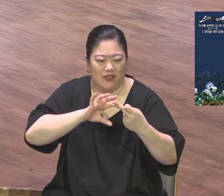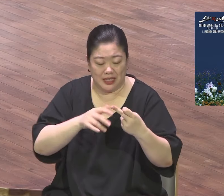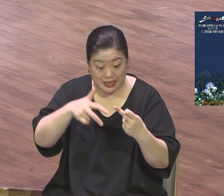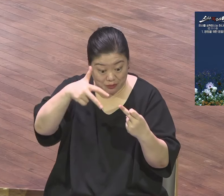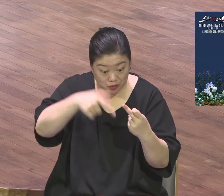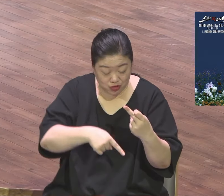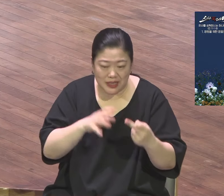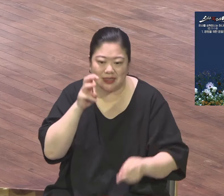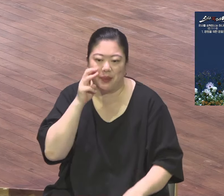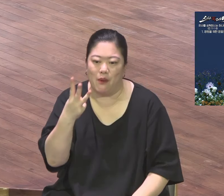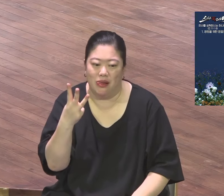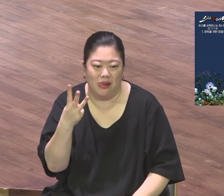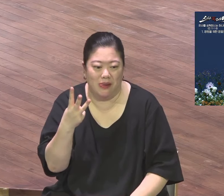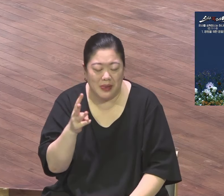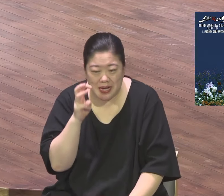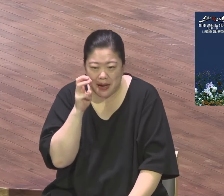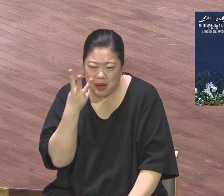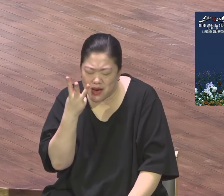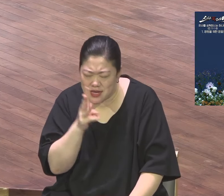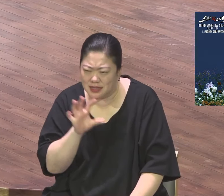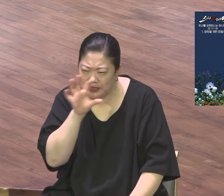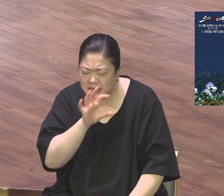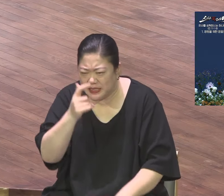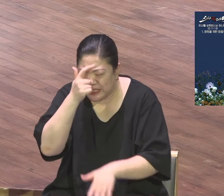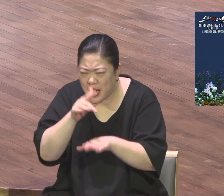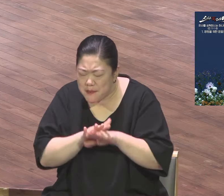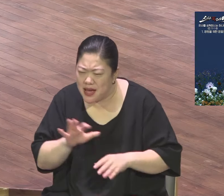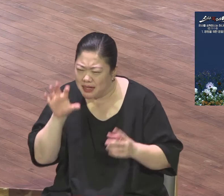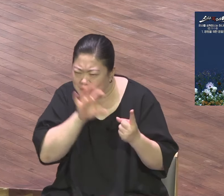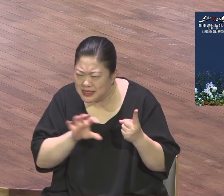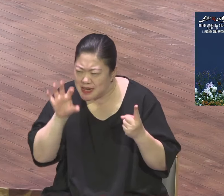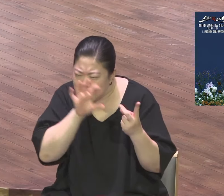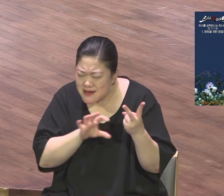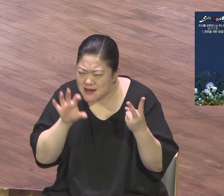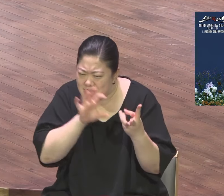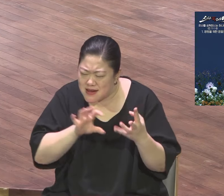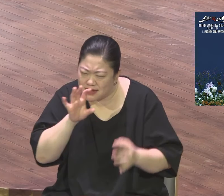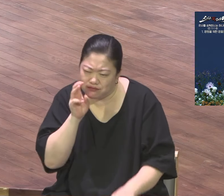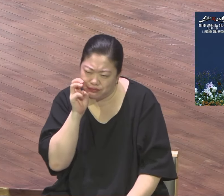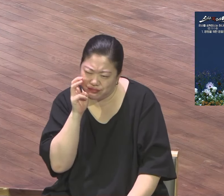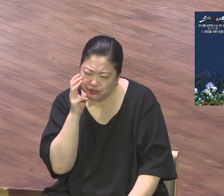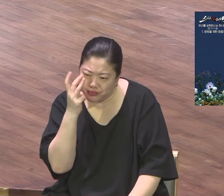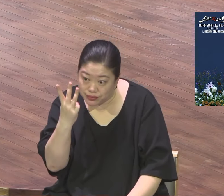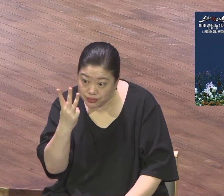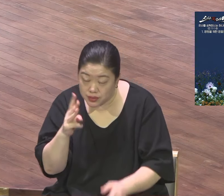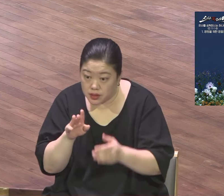남편이 변화된 모습 보면서 전해 봐야 맛을 안다니까.